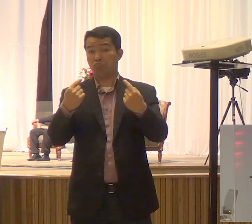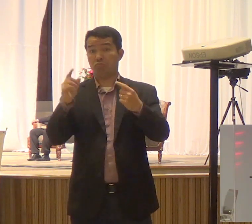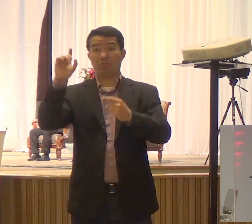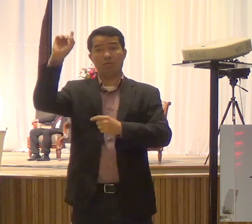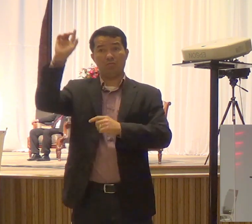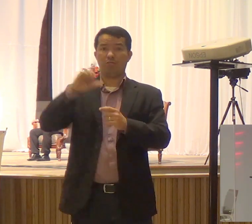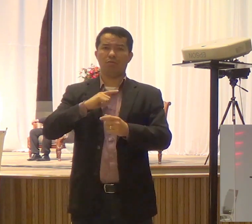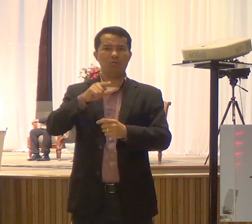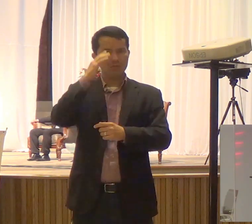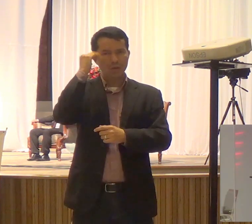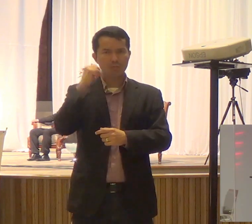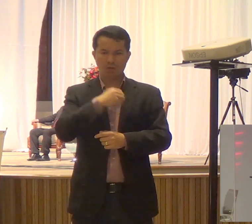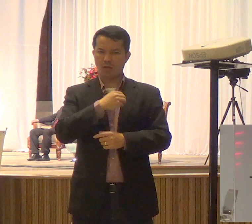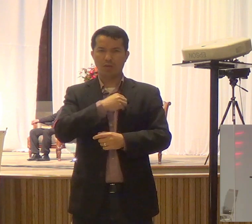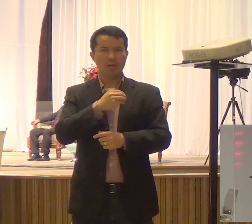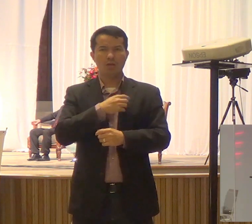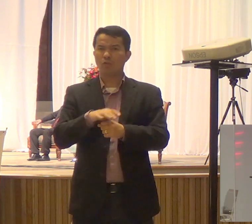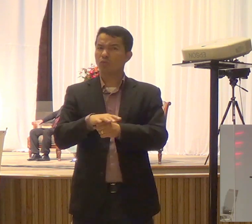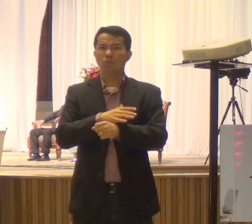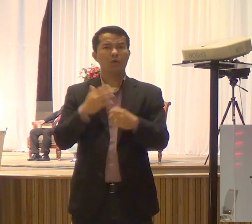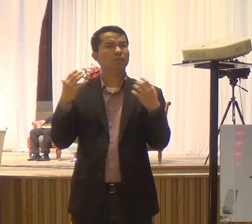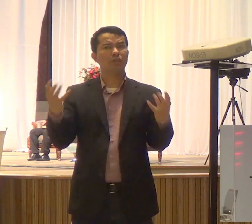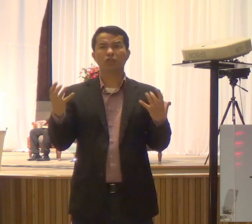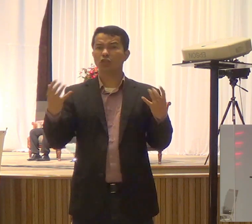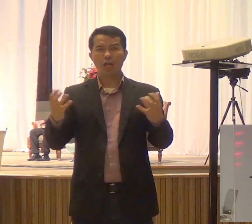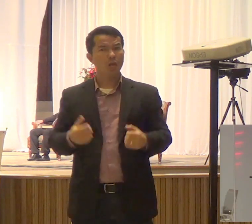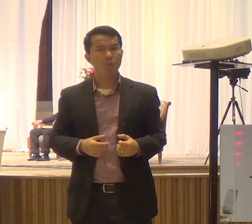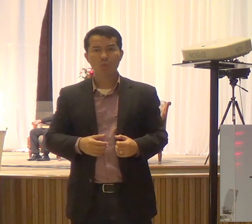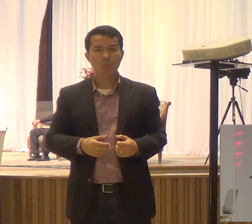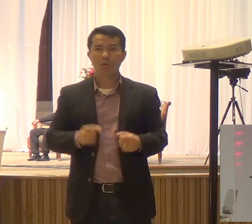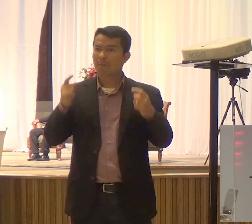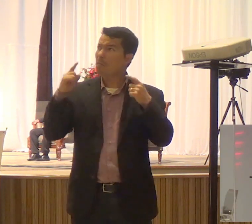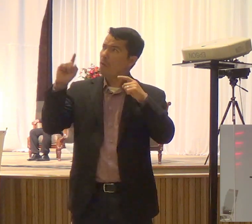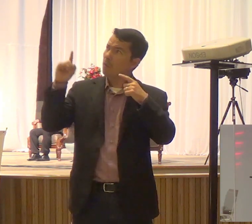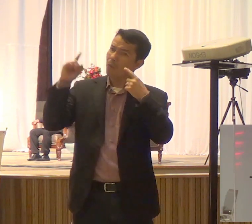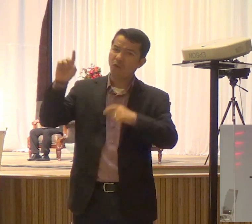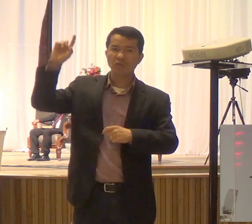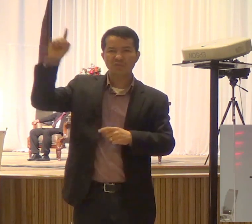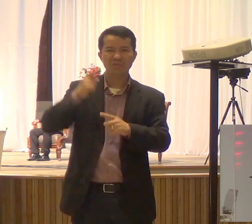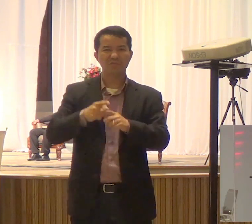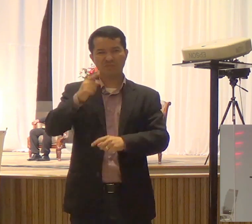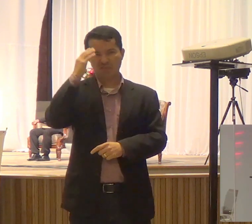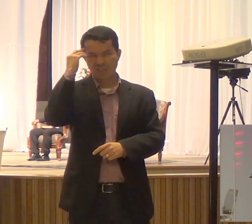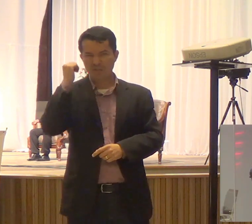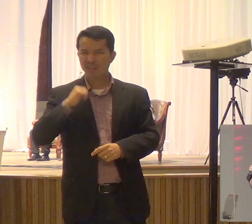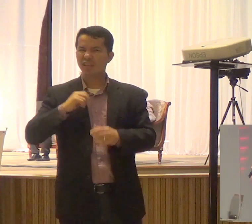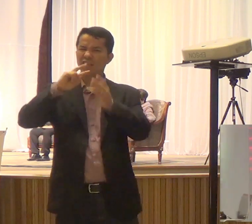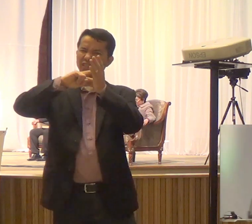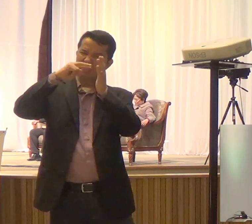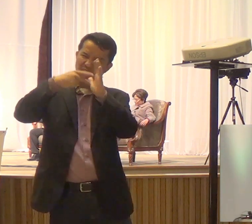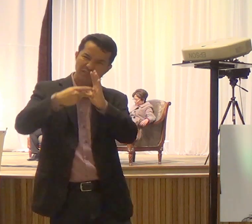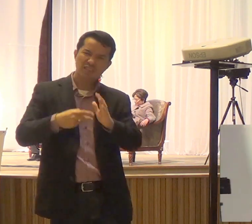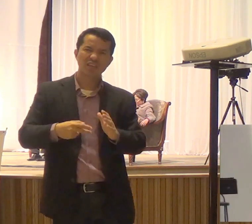Esse grandemente transgrediram, os historiadores vão dizer que o significado que isso aqui, essa